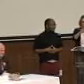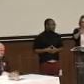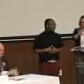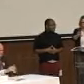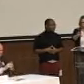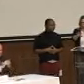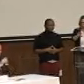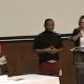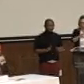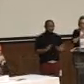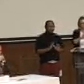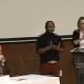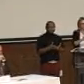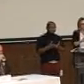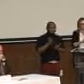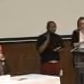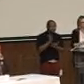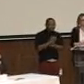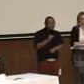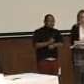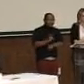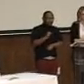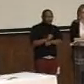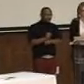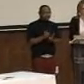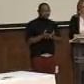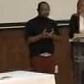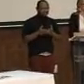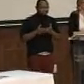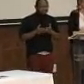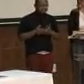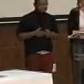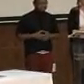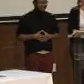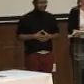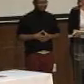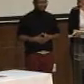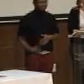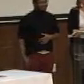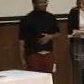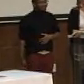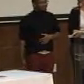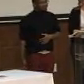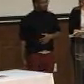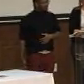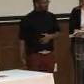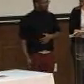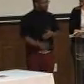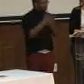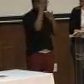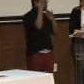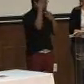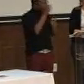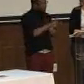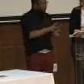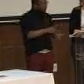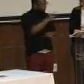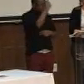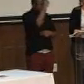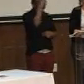Por favor, gente, por favor. Por favor. Obrigado, professor Conciani.